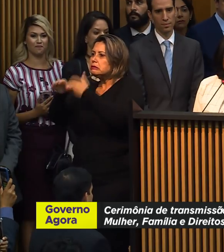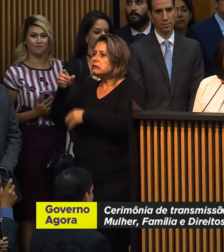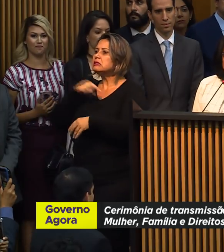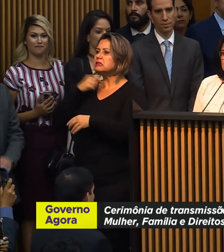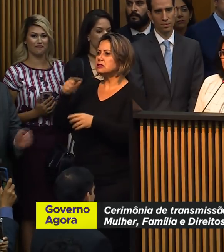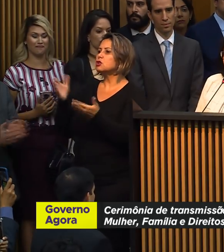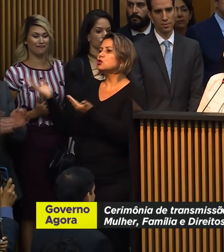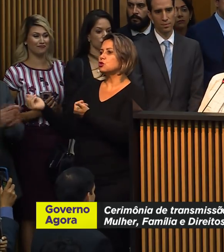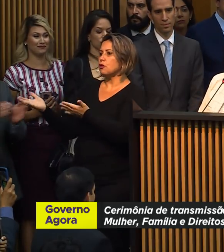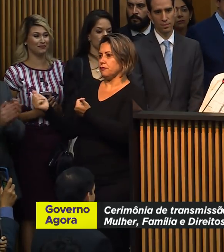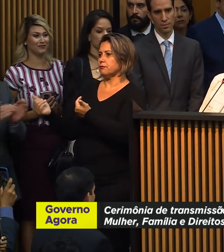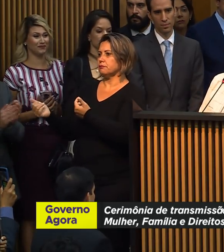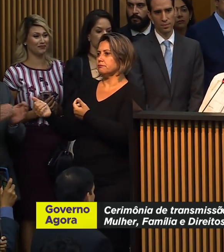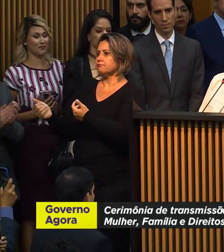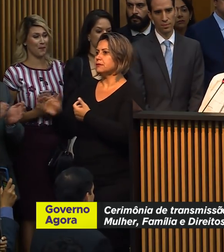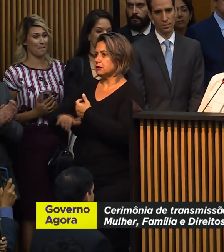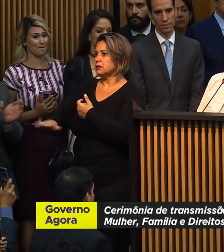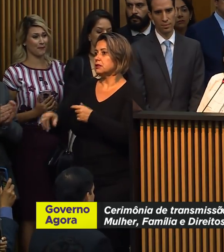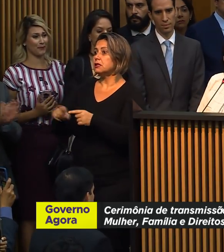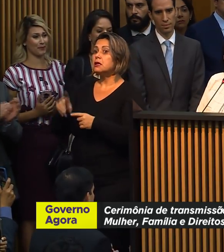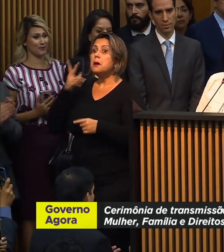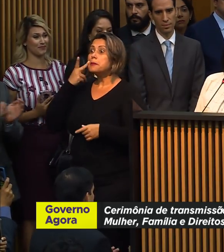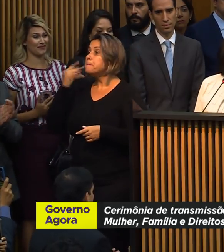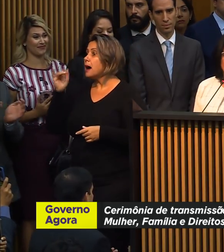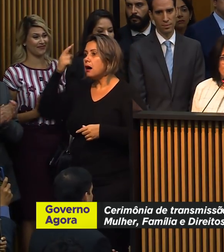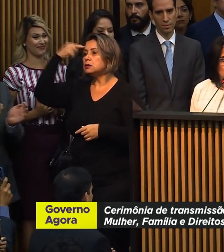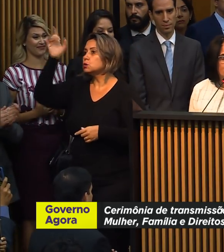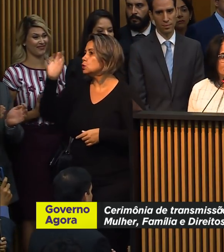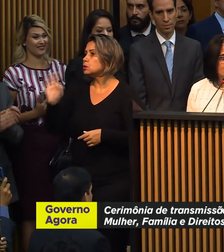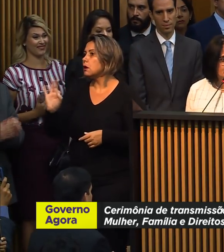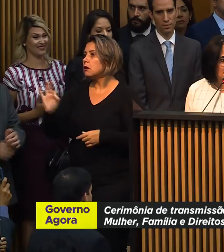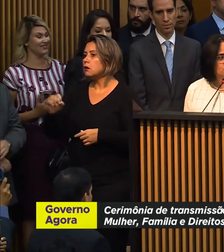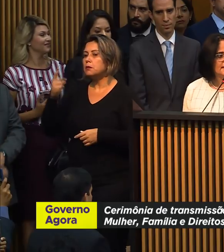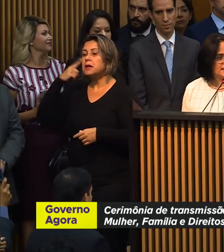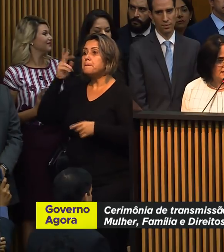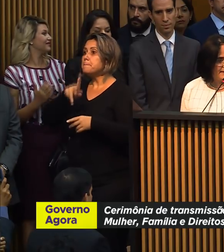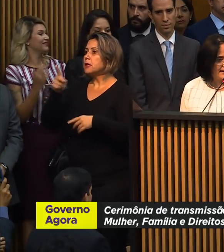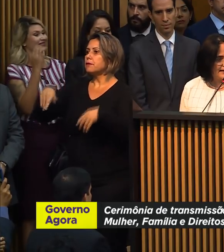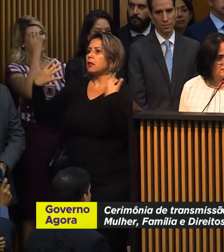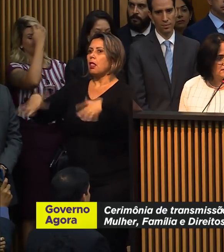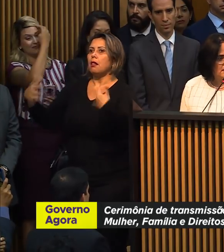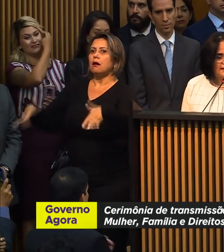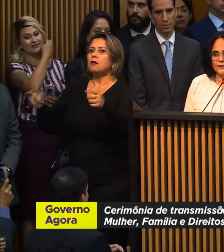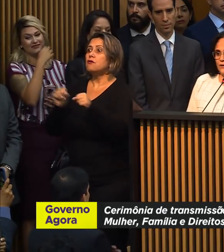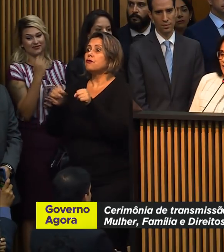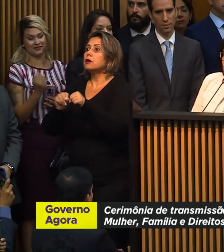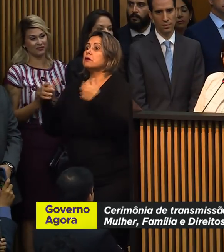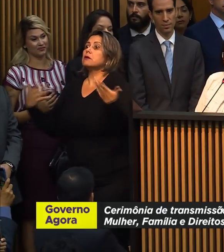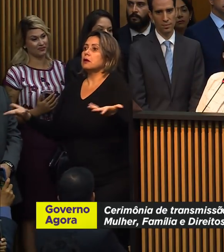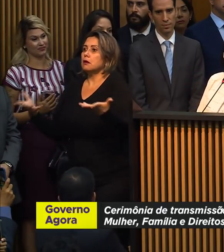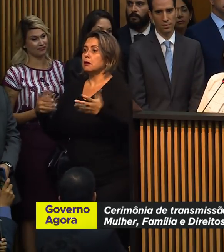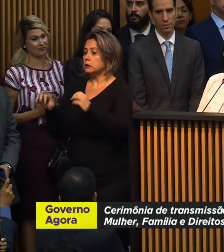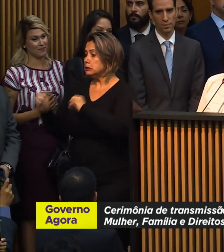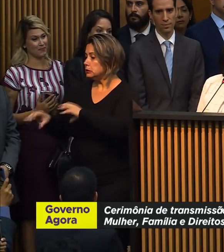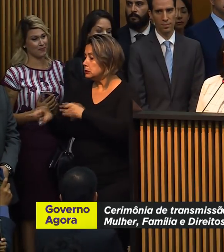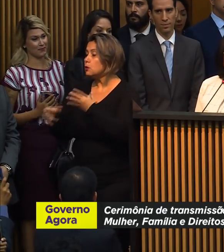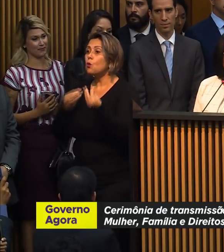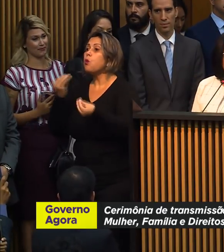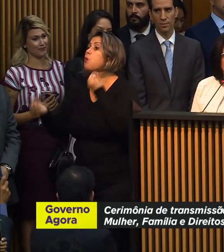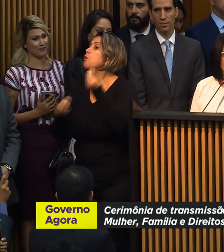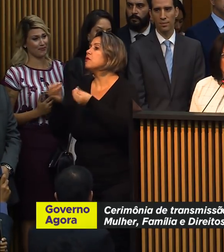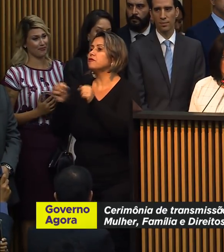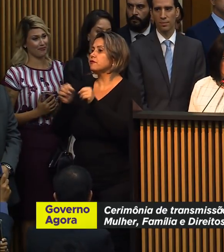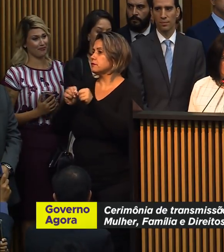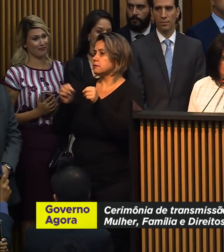adolescentes. Os pais que não sabem o que fazer, professores que estão desesperados, educadores que não sabem